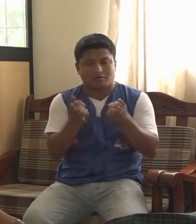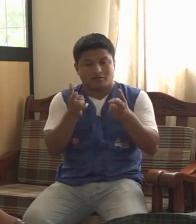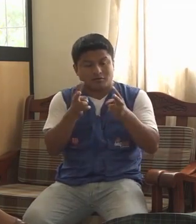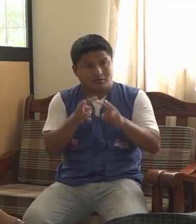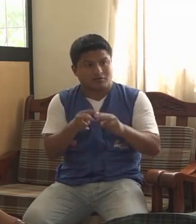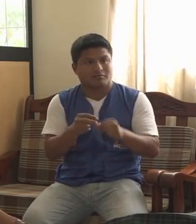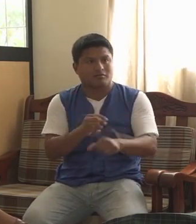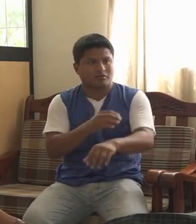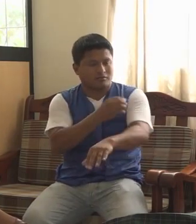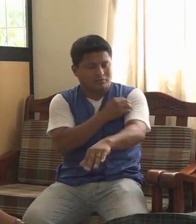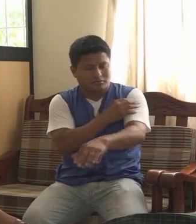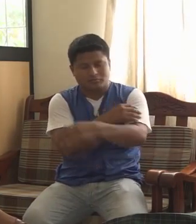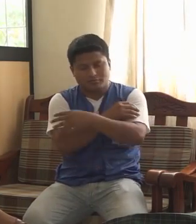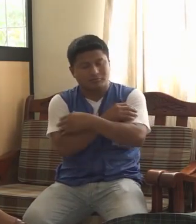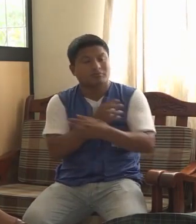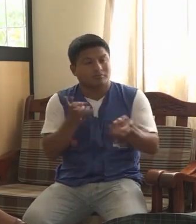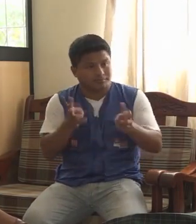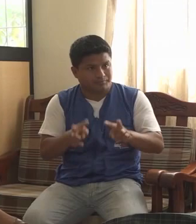psicorehabilitación.